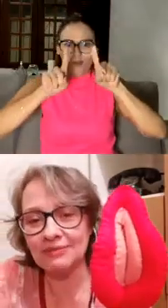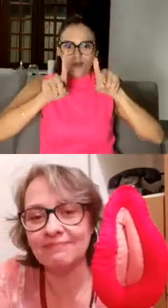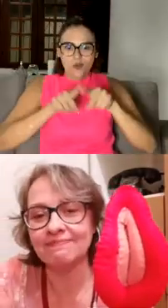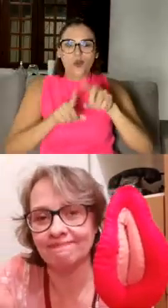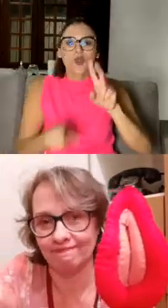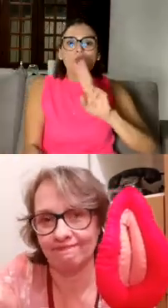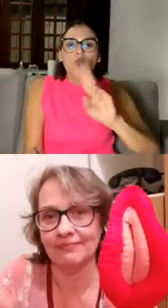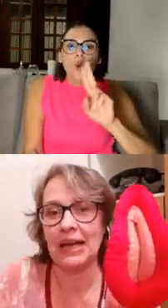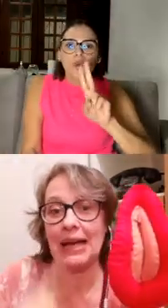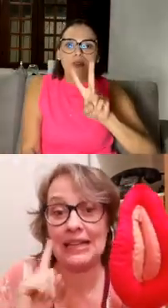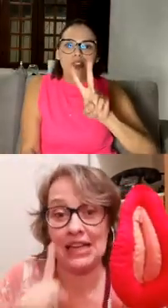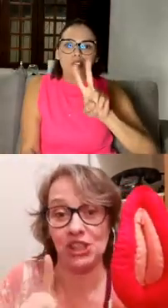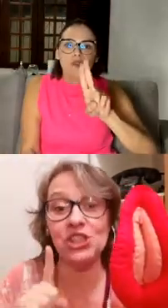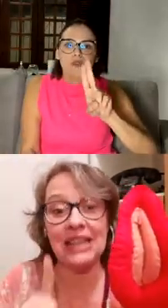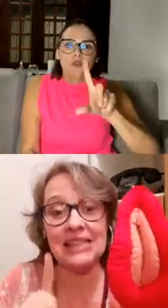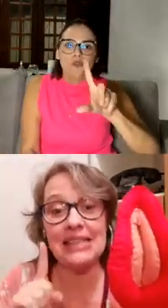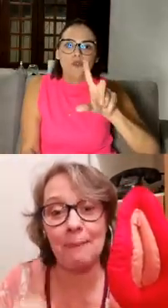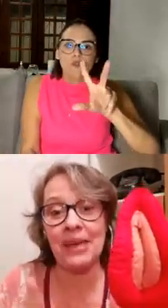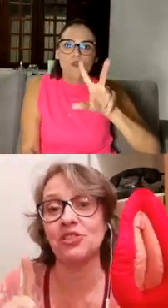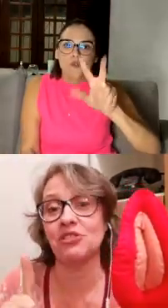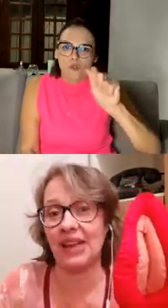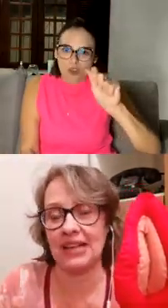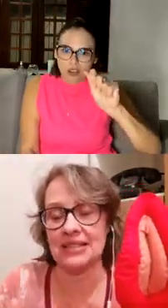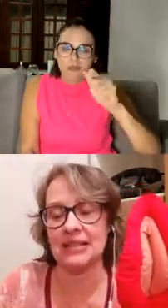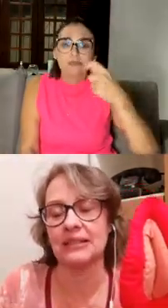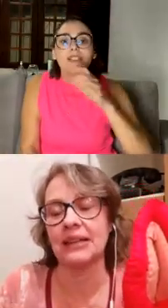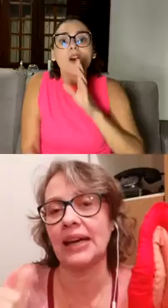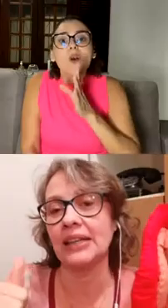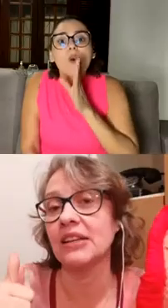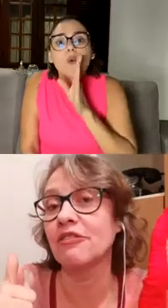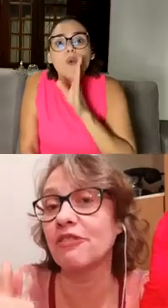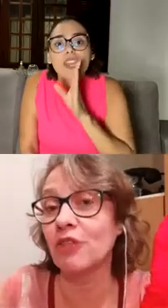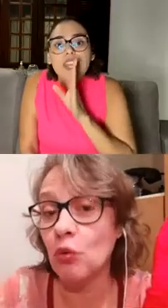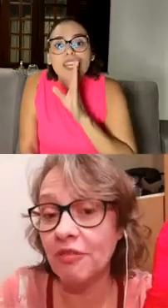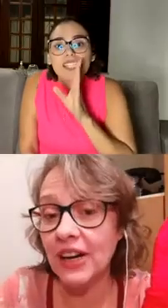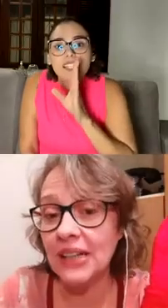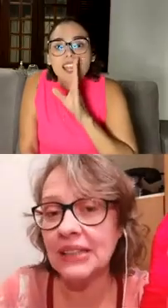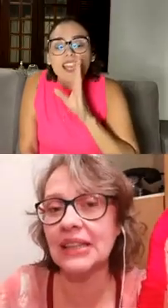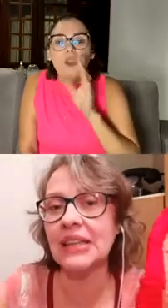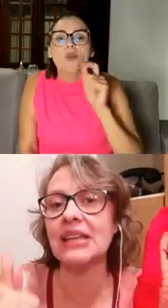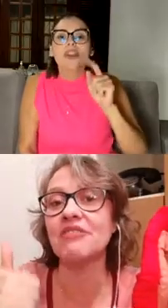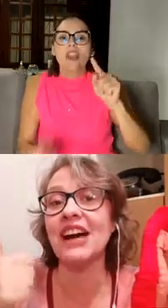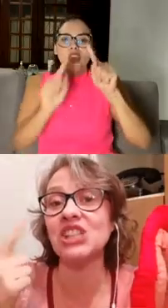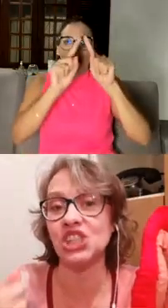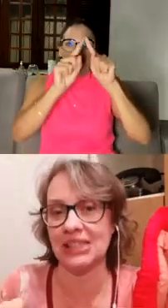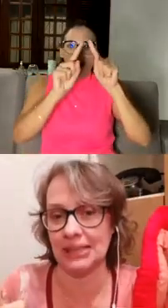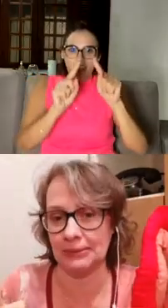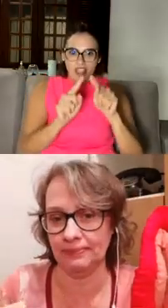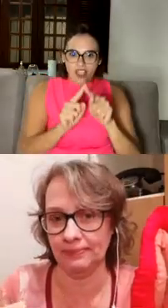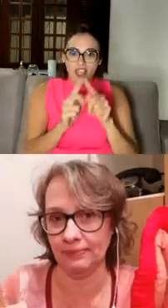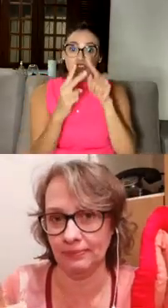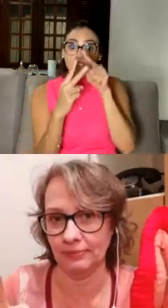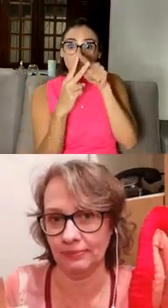Vulva. E a gente tem que saber a diferença entre vulva e